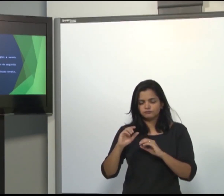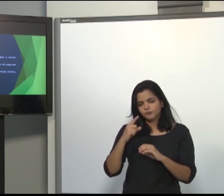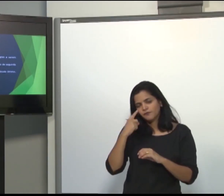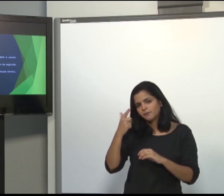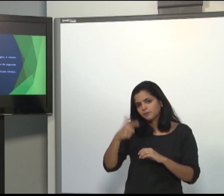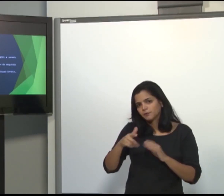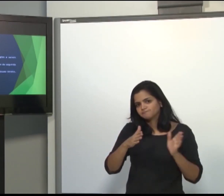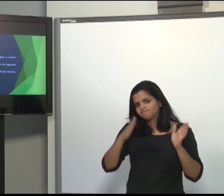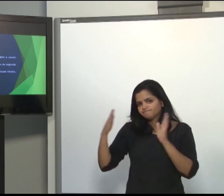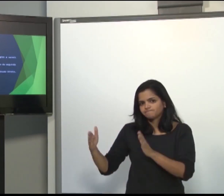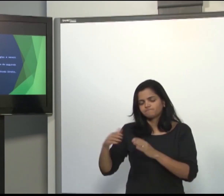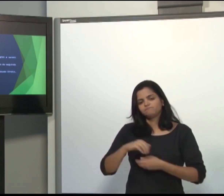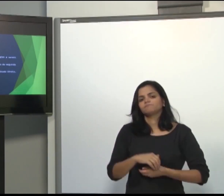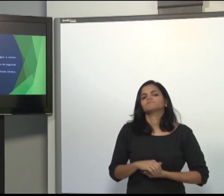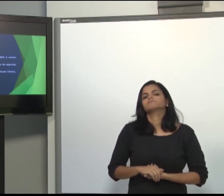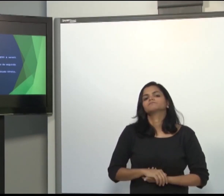comunicação. Vejamos.